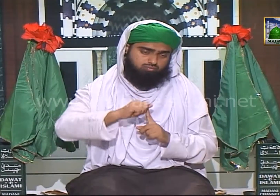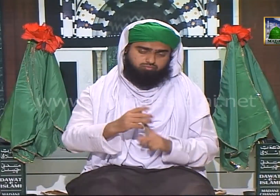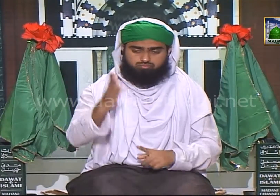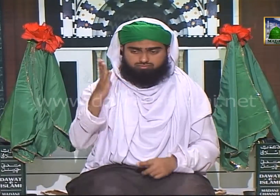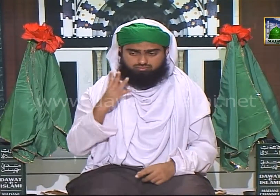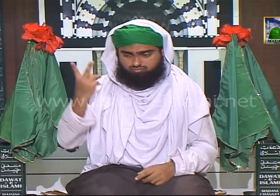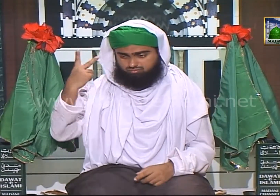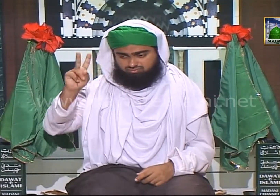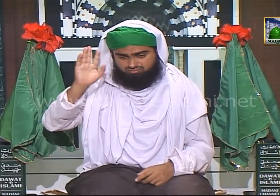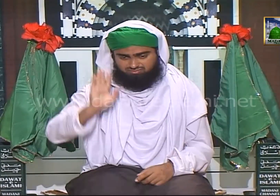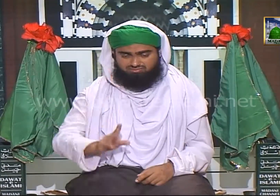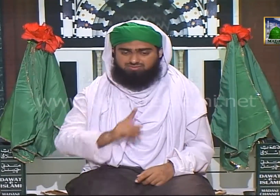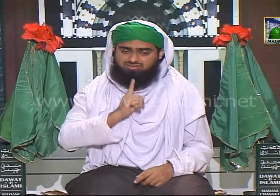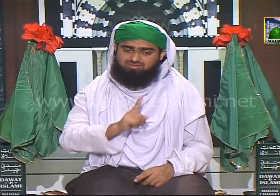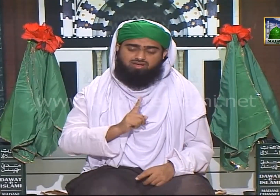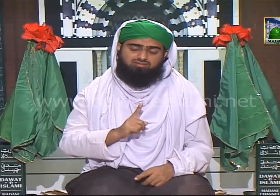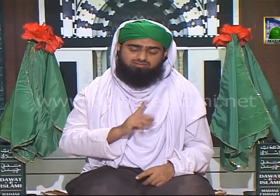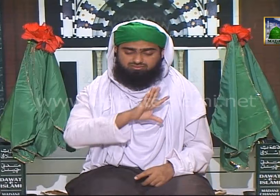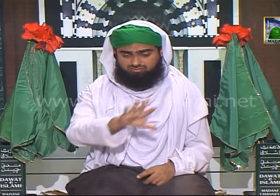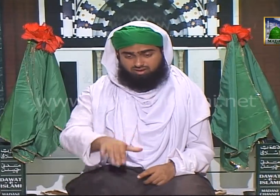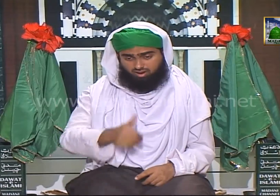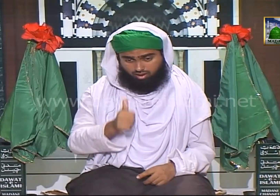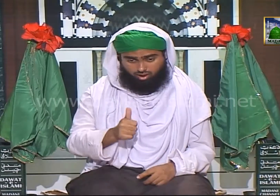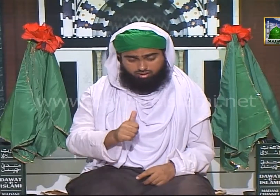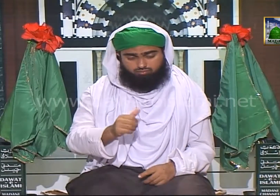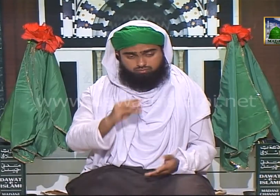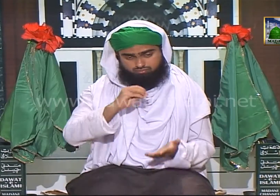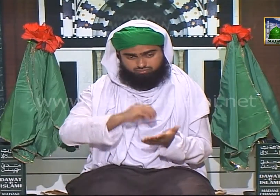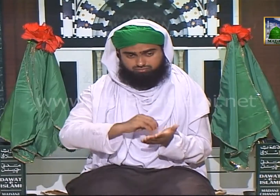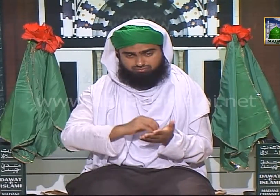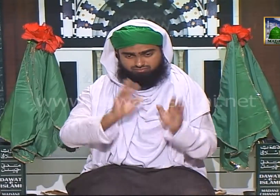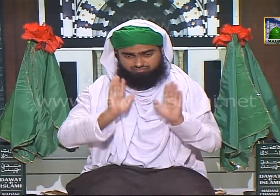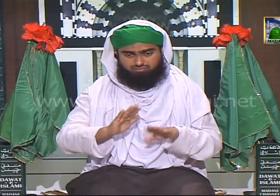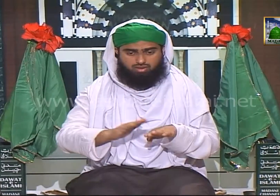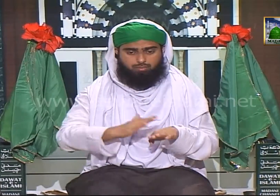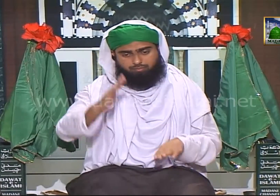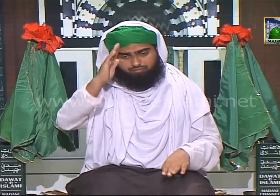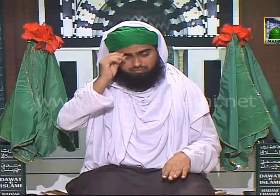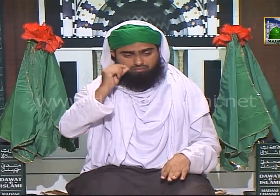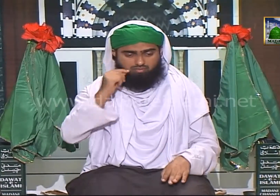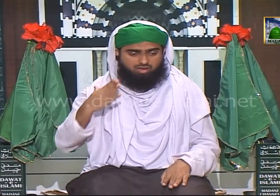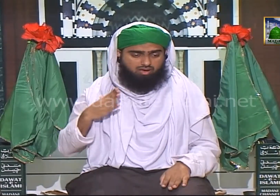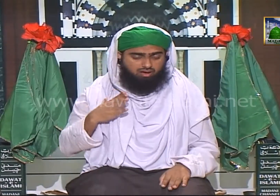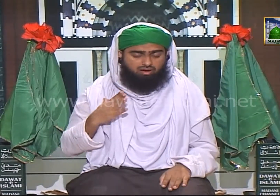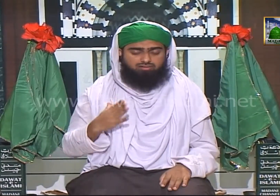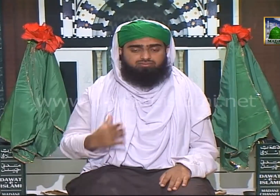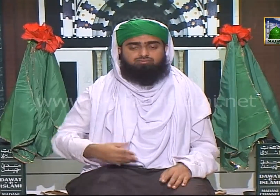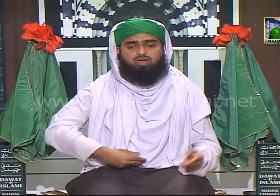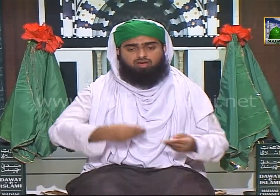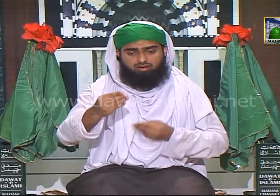कि रिस्क हलाल हो तब। तो मेरे प्यारे साईं भाइयों, जबकि रोजी हलाल हो जब इसका बड़ा सवाब,